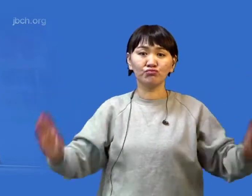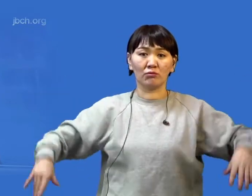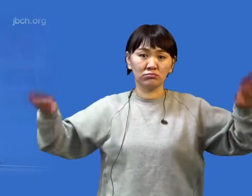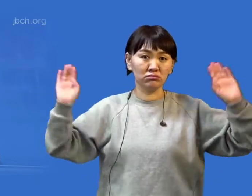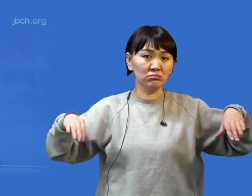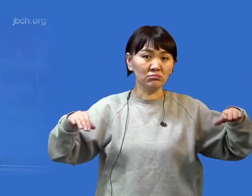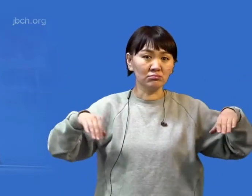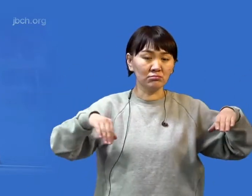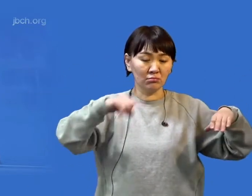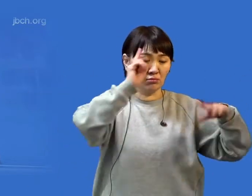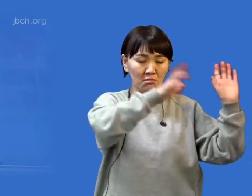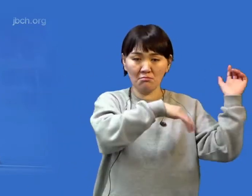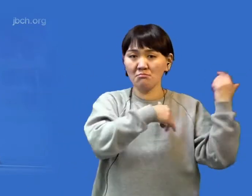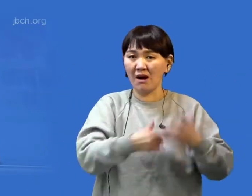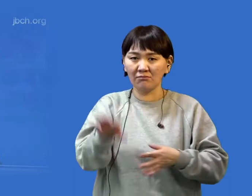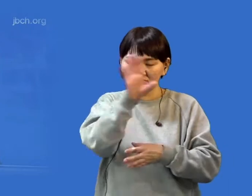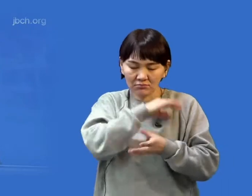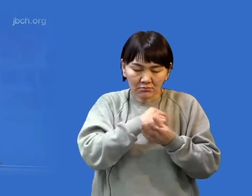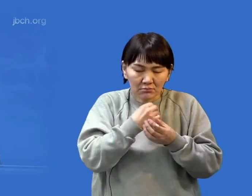мах идвэрсэн.